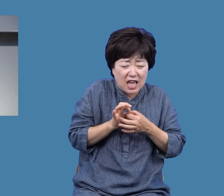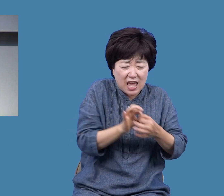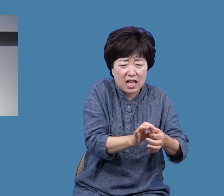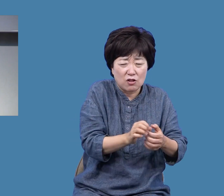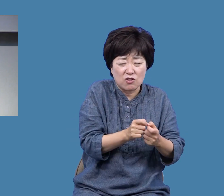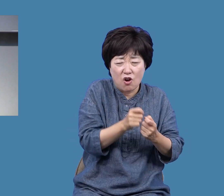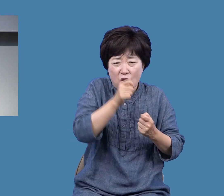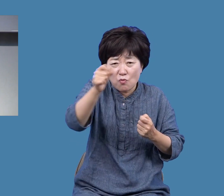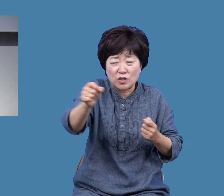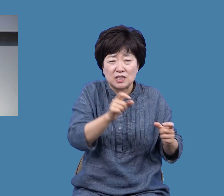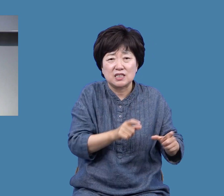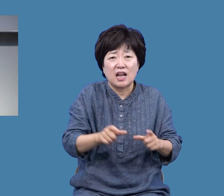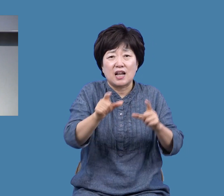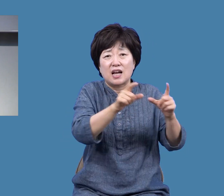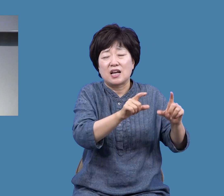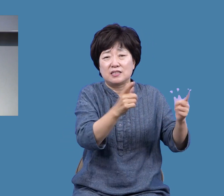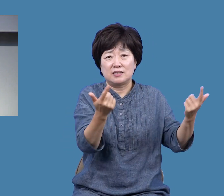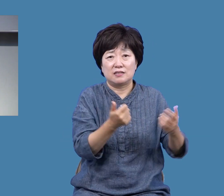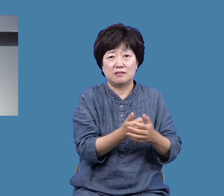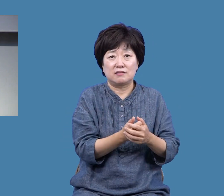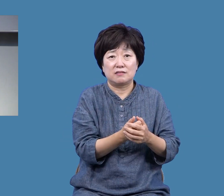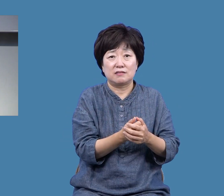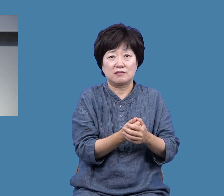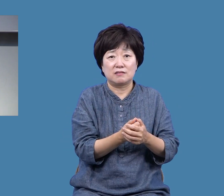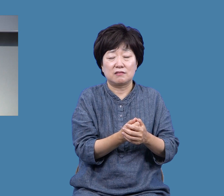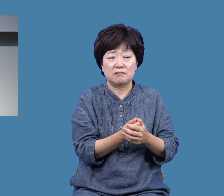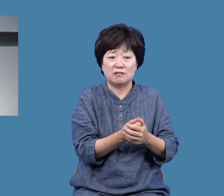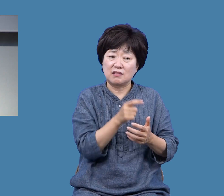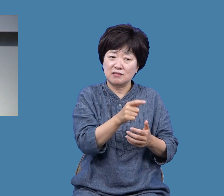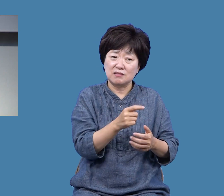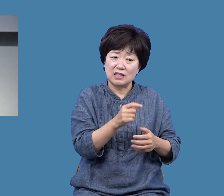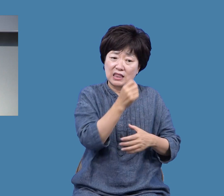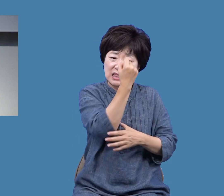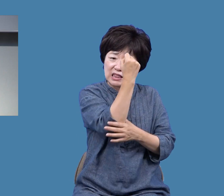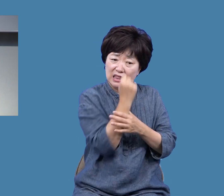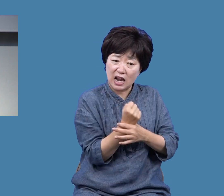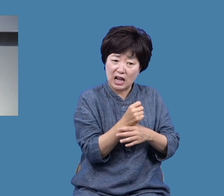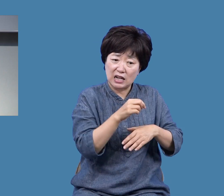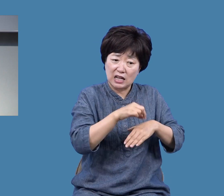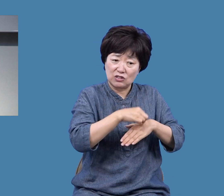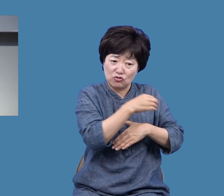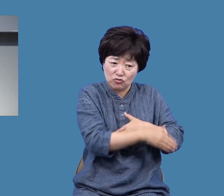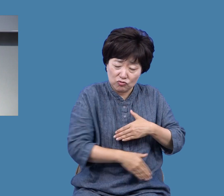가지고 영원히 산다면 그게 천국인지 지옥인지 헷갈리지 않겠어요?